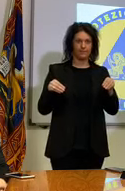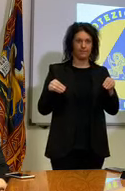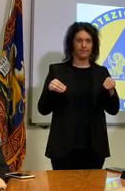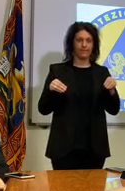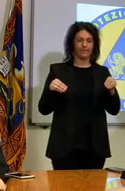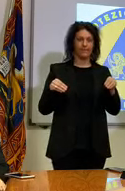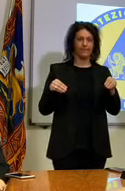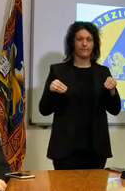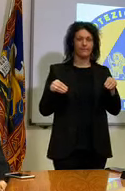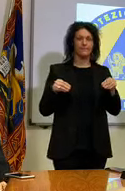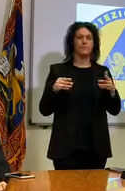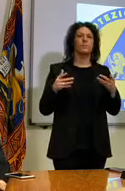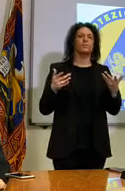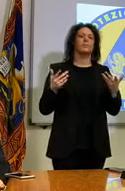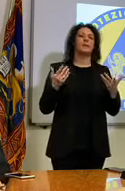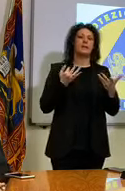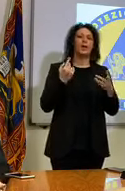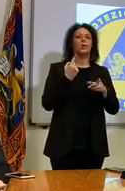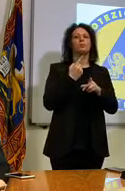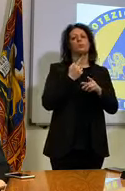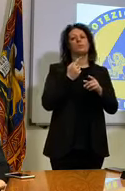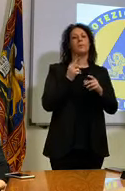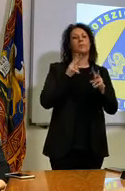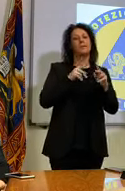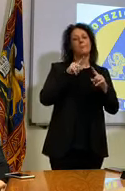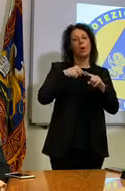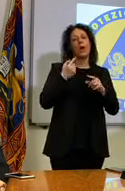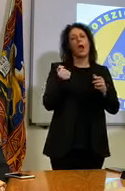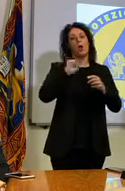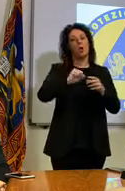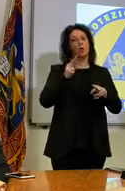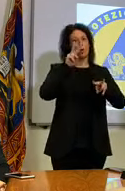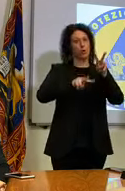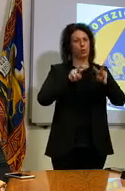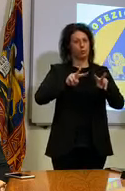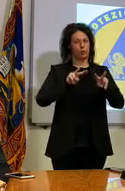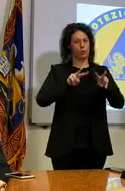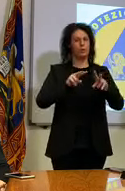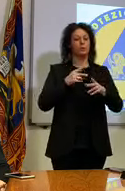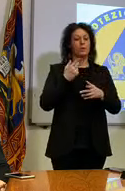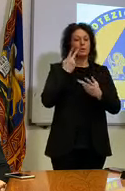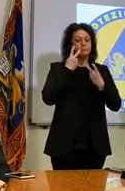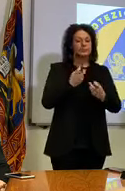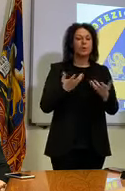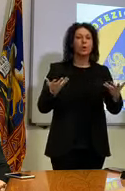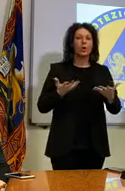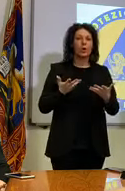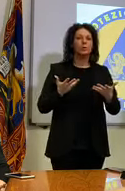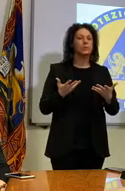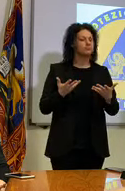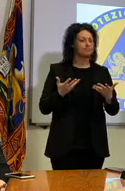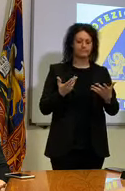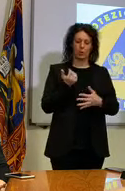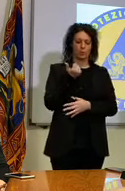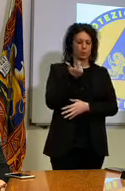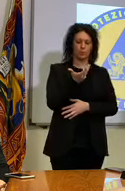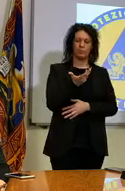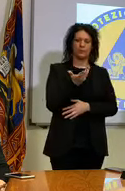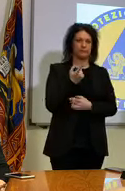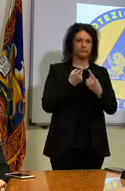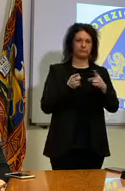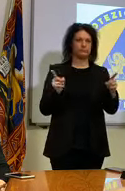con riserva, perché poi dopo viene controllata approfonditamente, e abbiamo rilevato appunto che ci sono dei numeri che non tornano. In